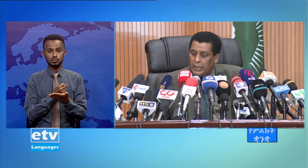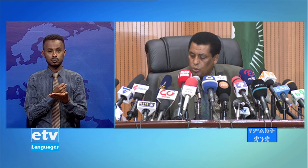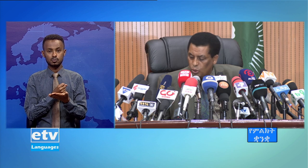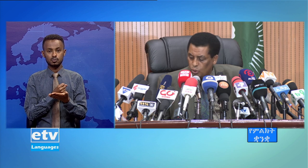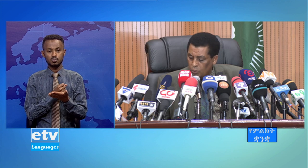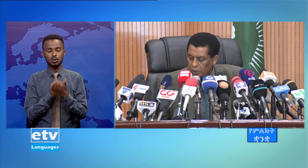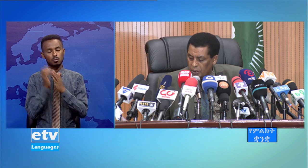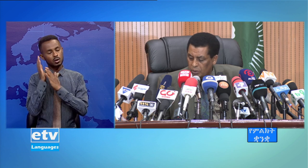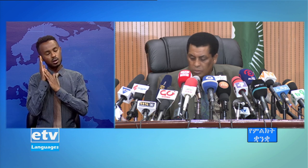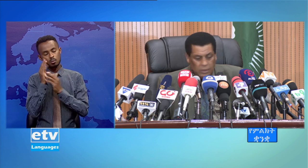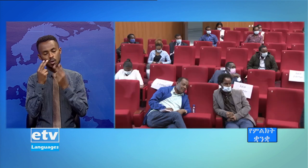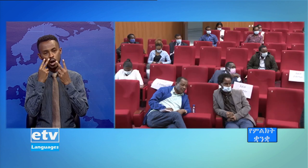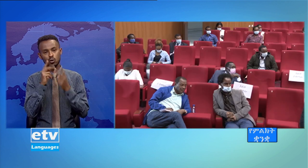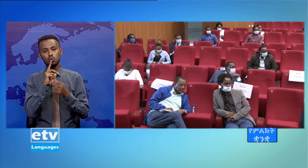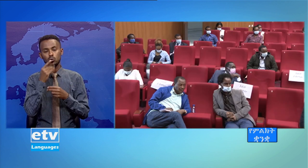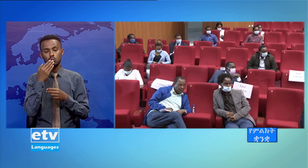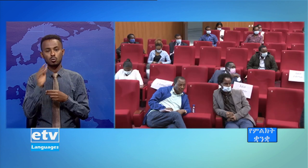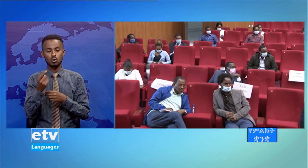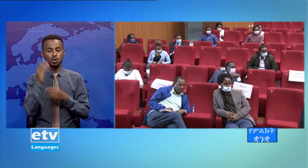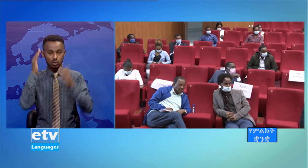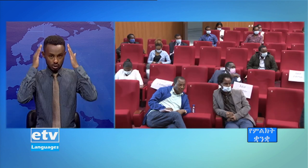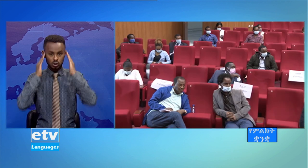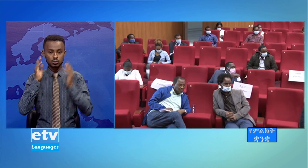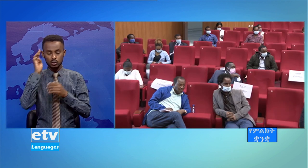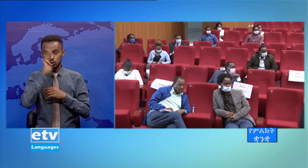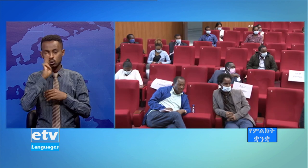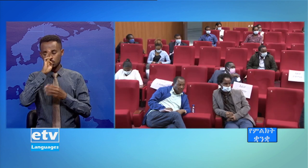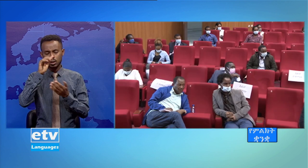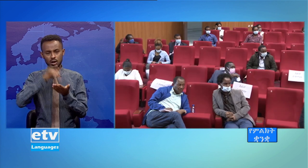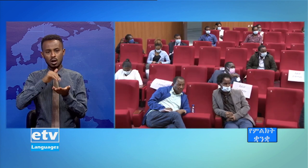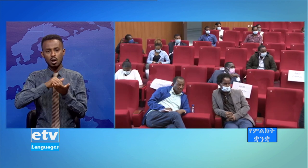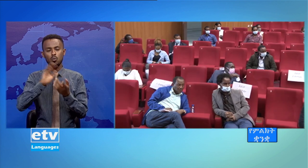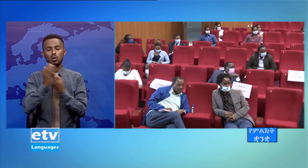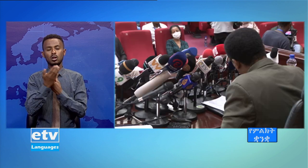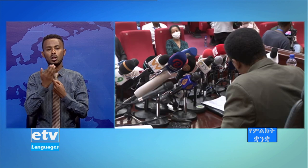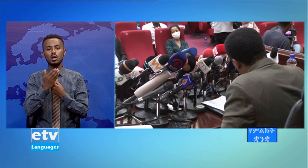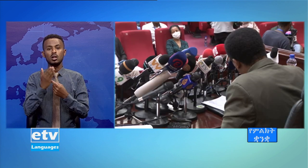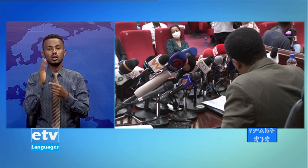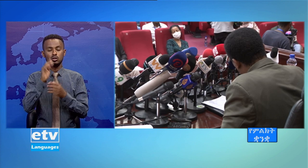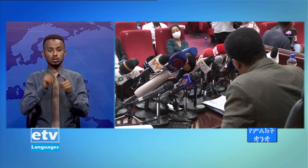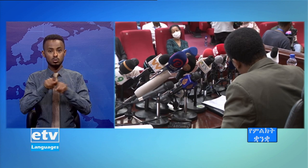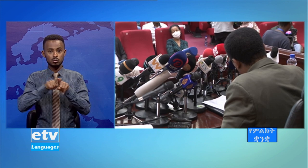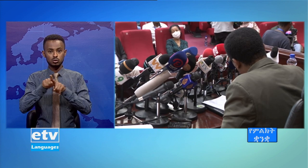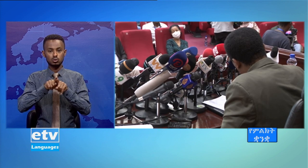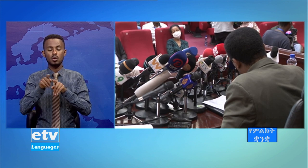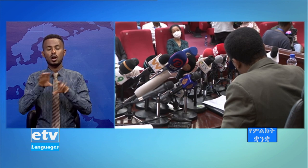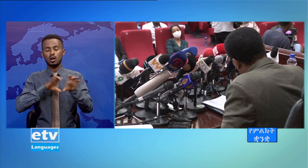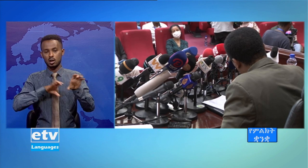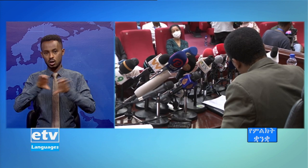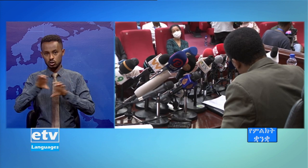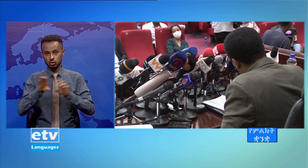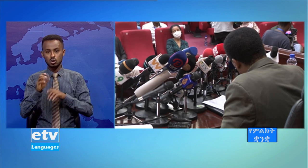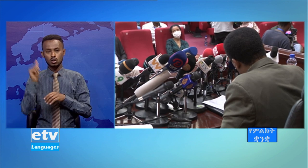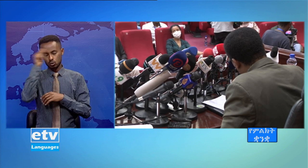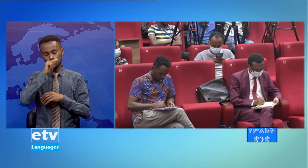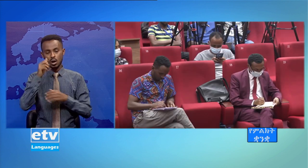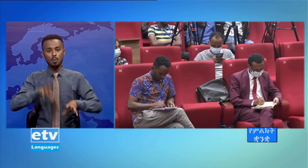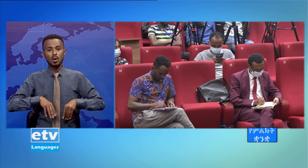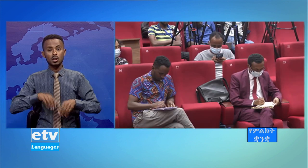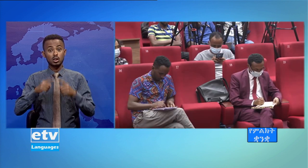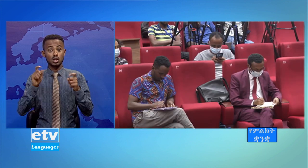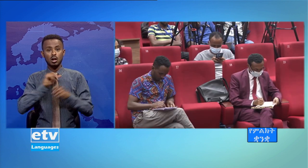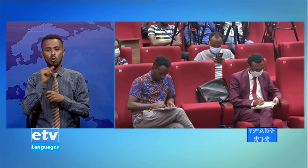በይደር ማየቱ ነው ጥሩ የሚሆነው። ግብጽና ሱዳን በተደጋጋሚ ሁኔታ የግራራ ወታደራዊ ልምምድ ማድረጋቸውን ኢትዮጵያ